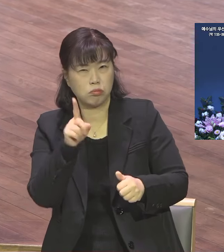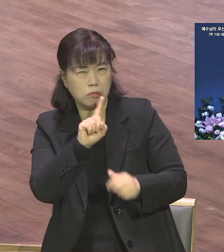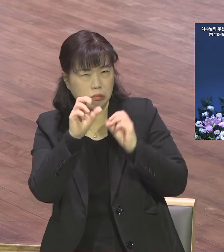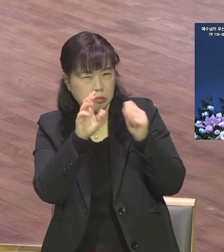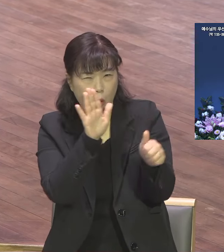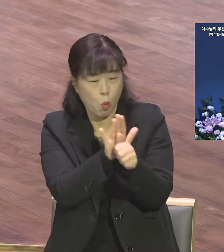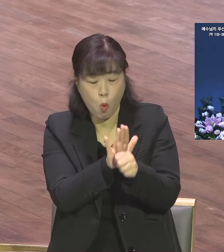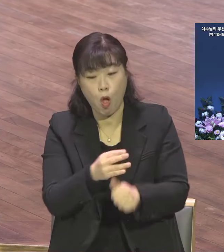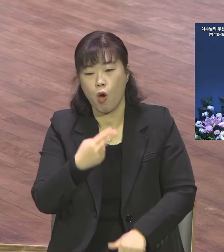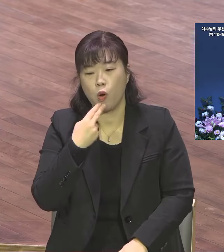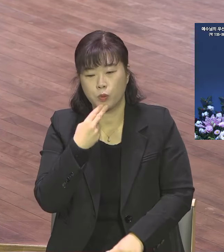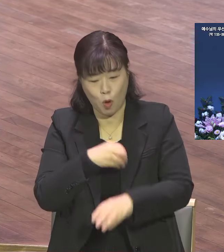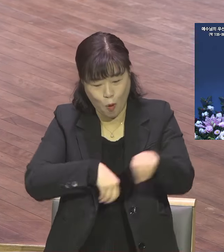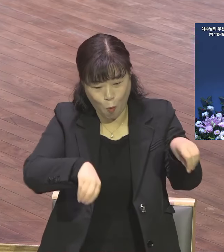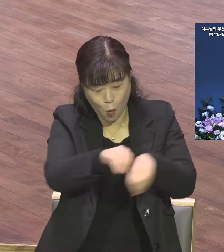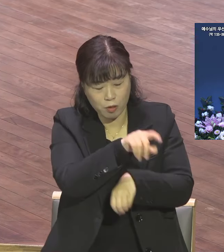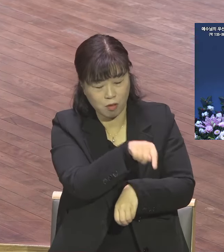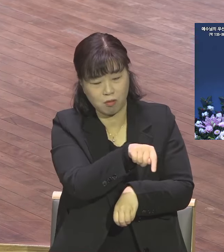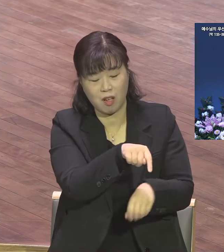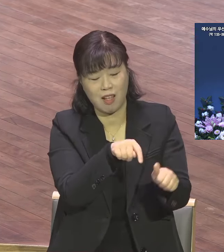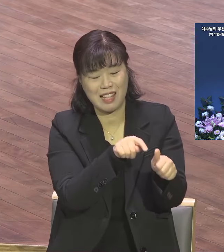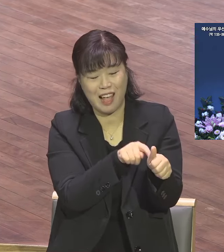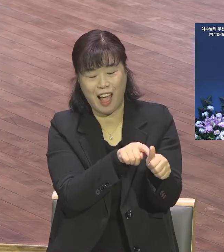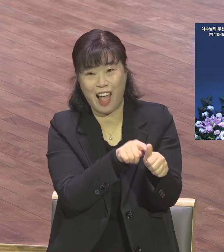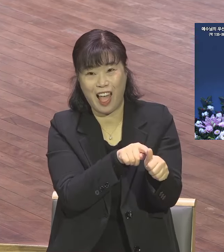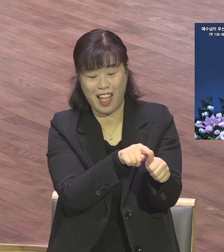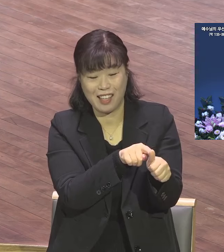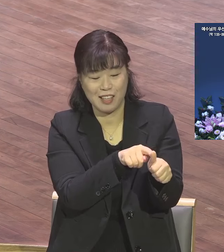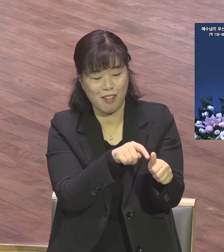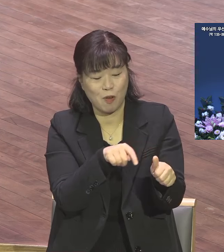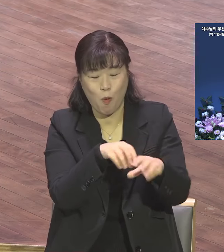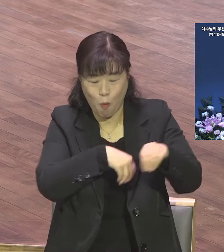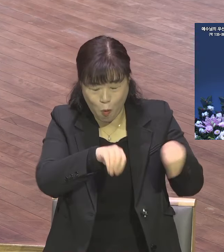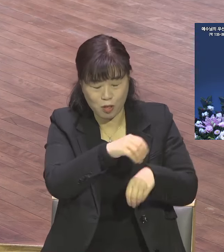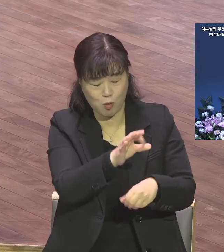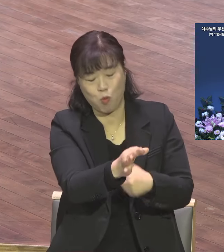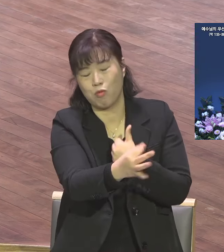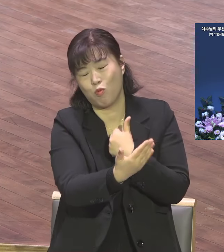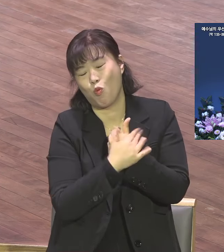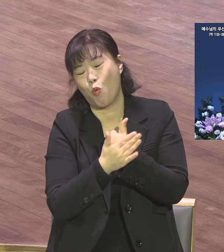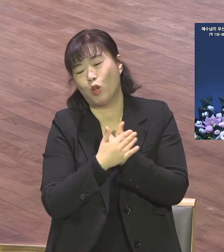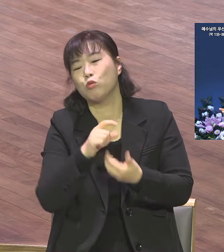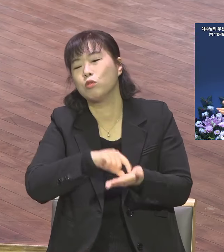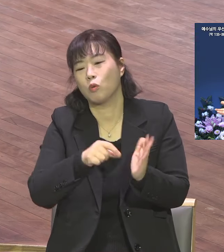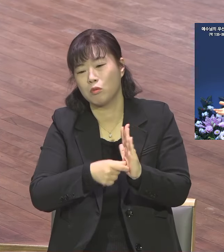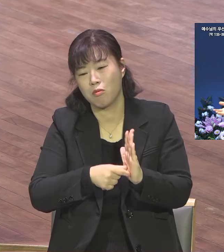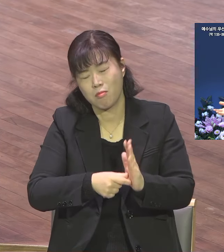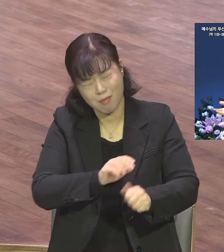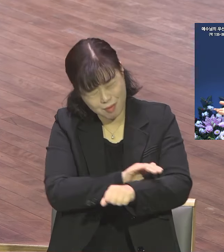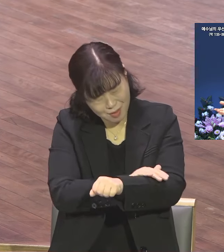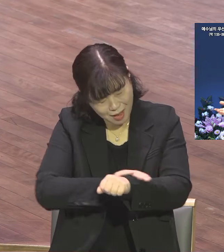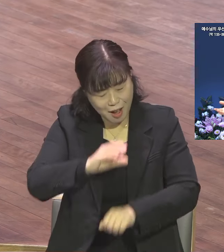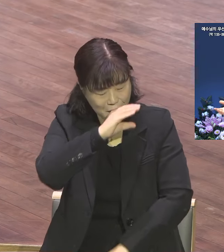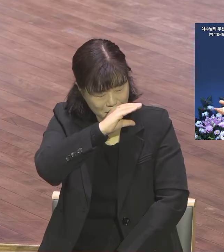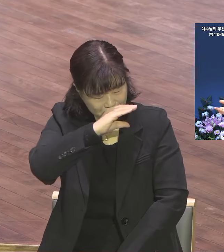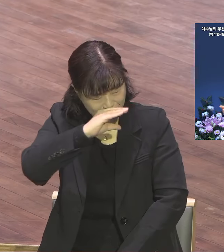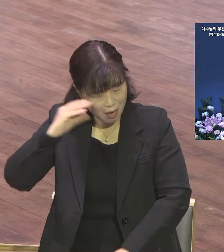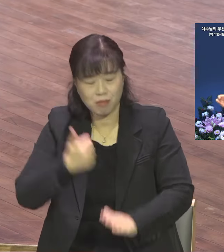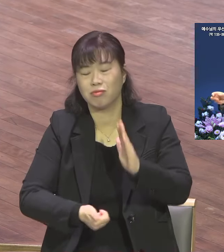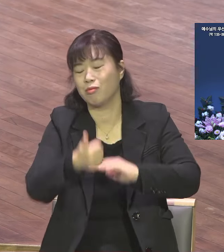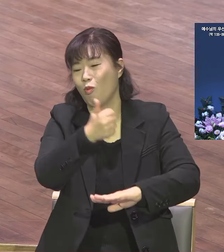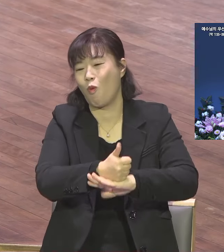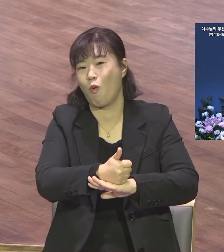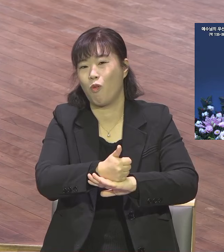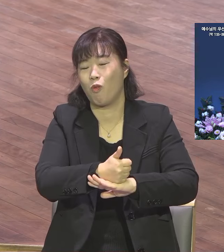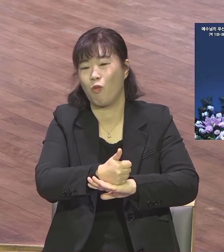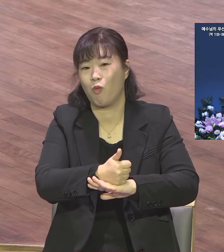도리어 바꾸는 선교사 선교비를 가져온대. 선교사들 정신 차려야 돼요. 아무것도 나지 않는데